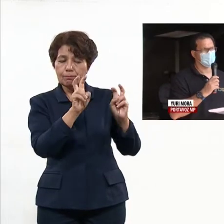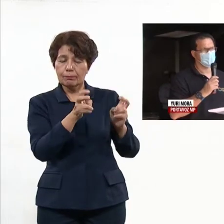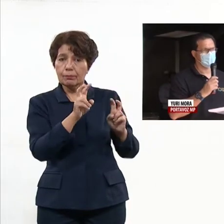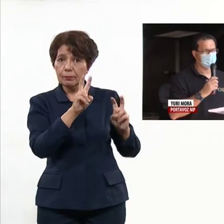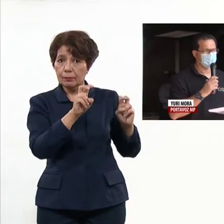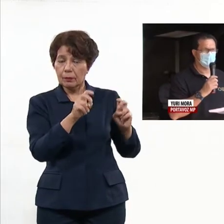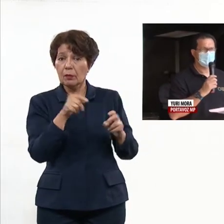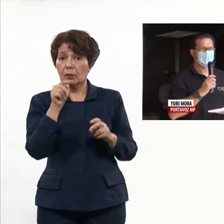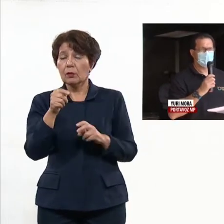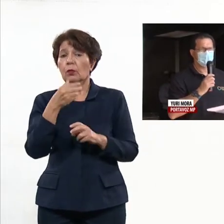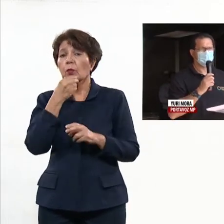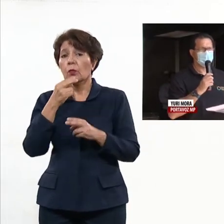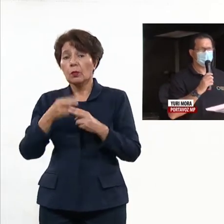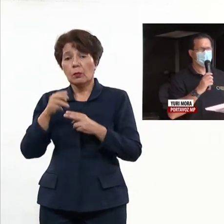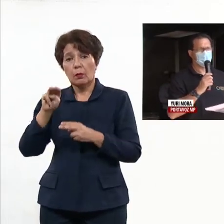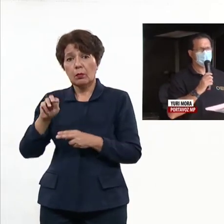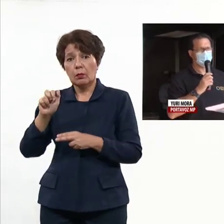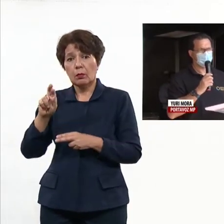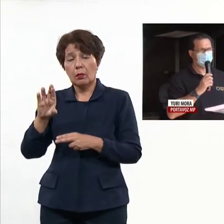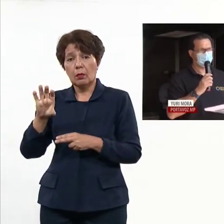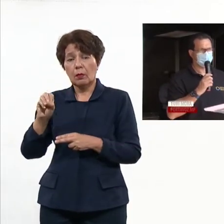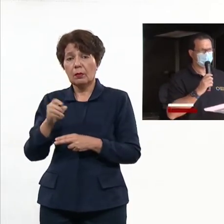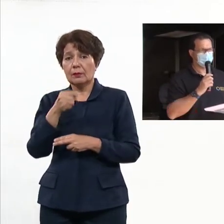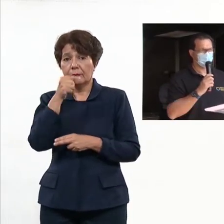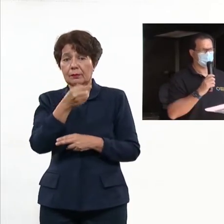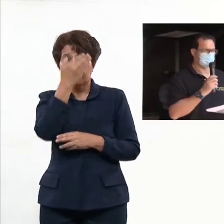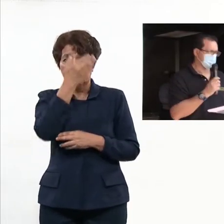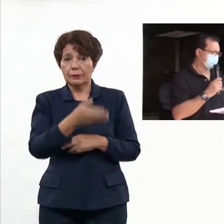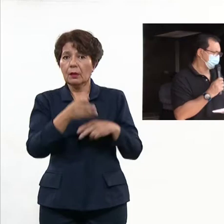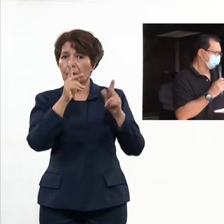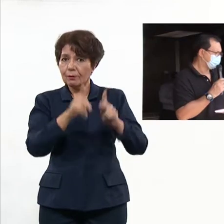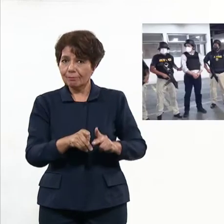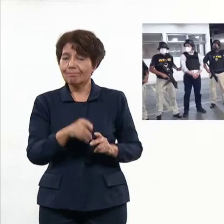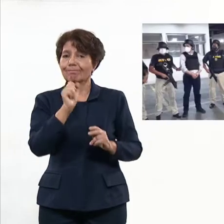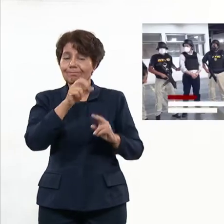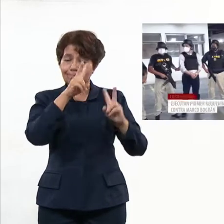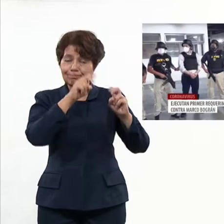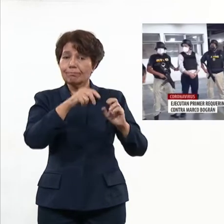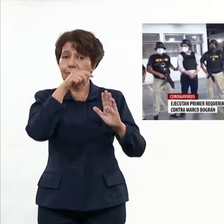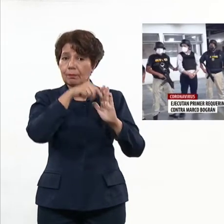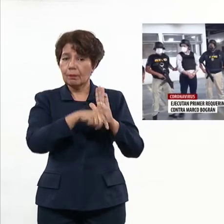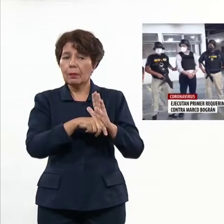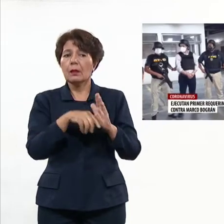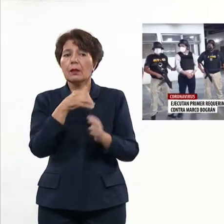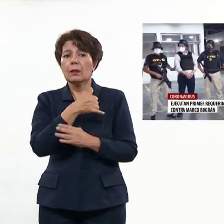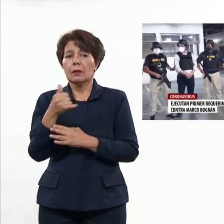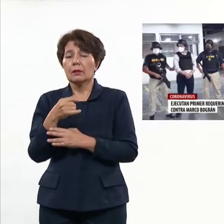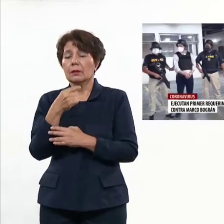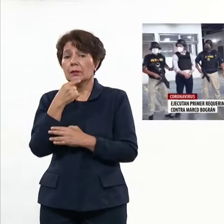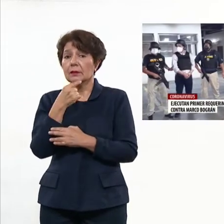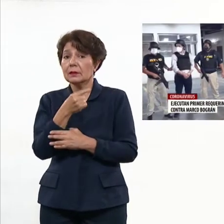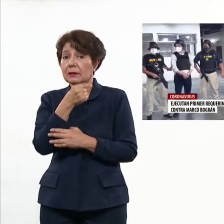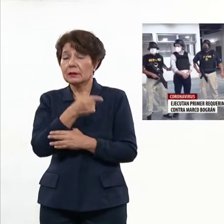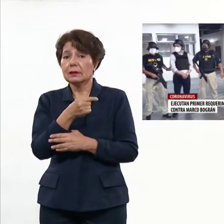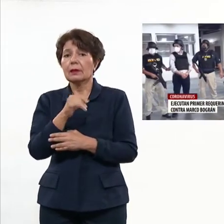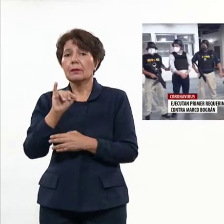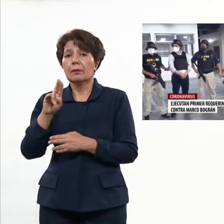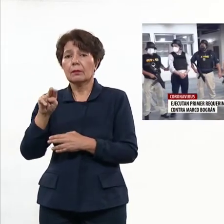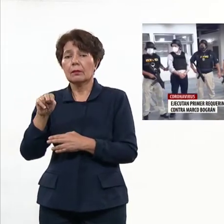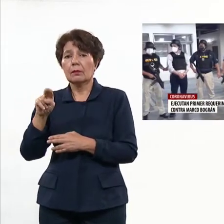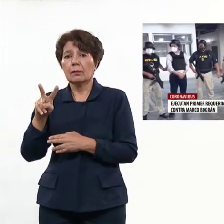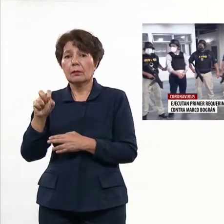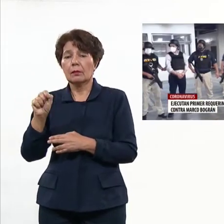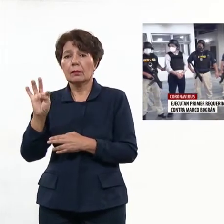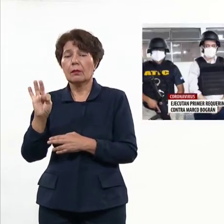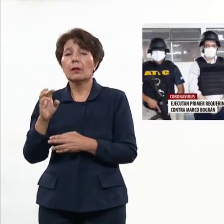director el señor marco bográn una persona que está siendo investigada por este delito el ex titular de invest h estaría cumpliendo